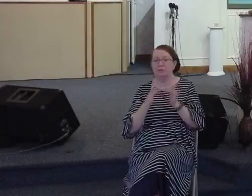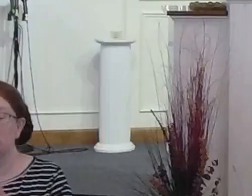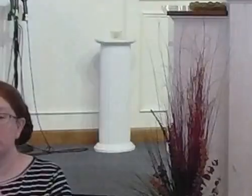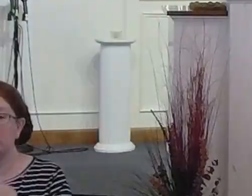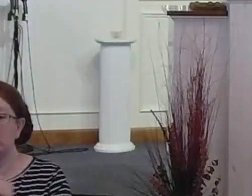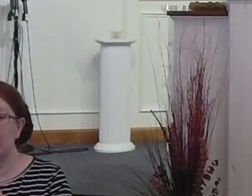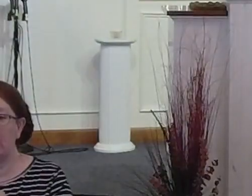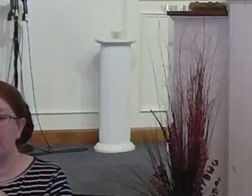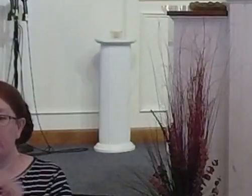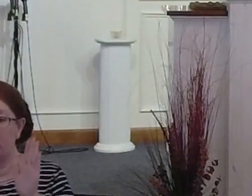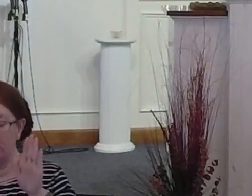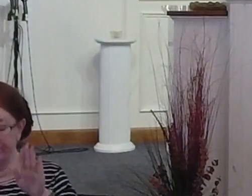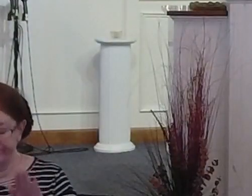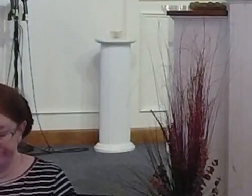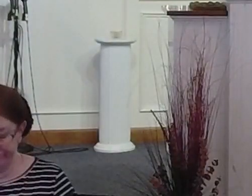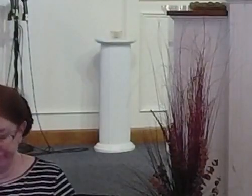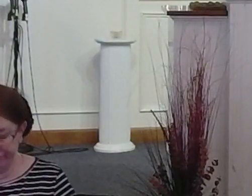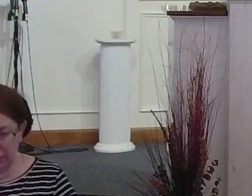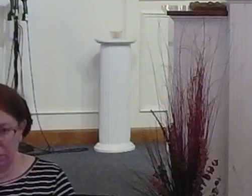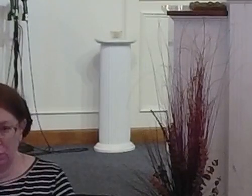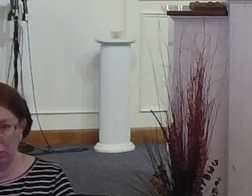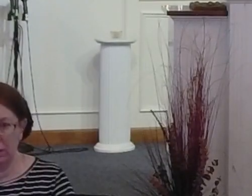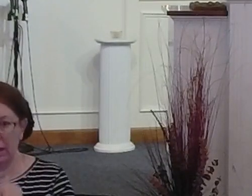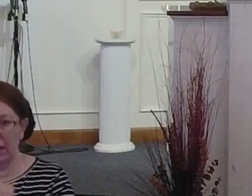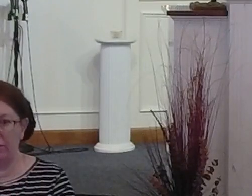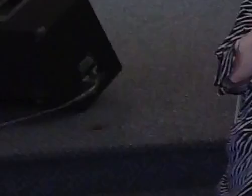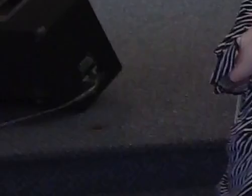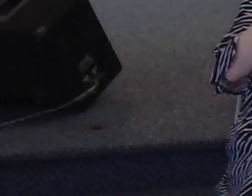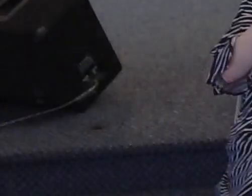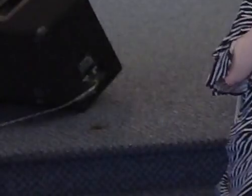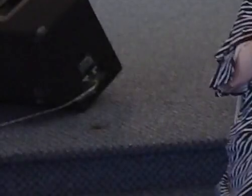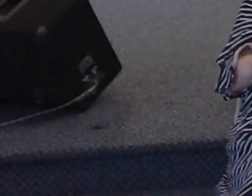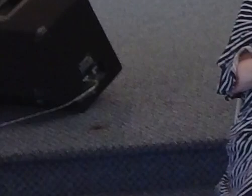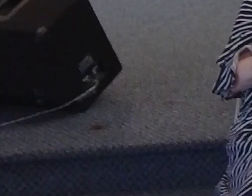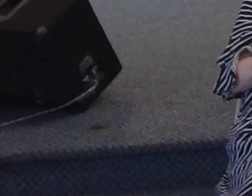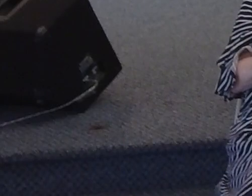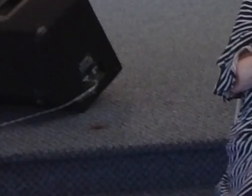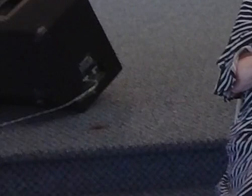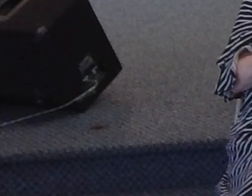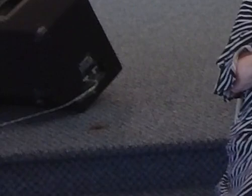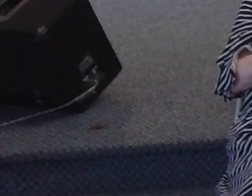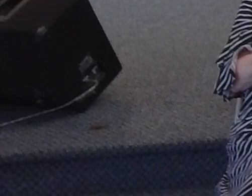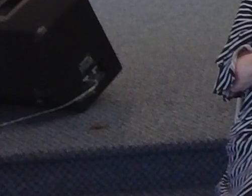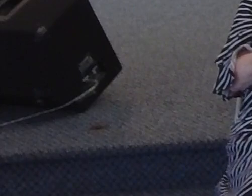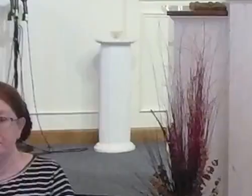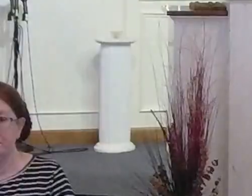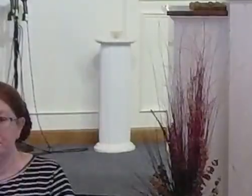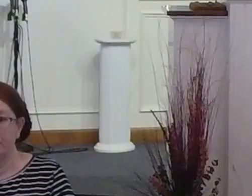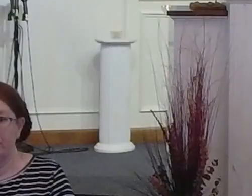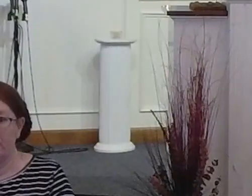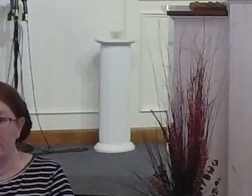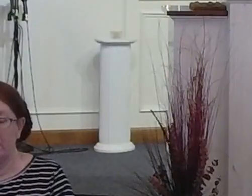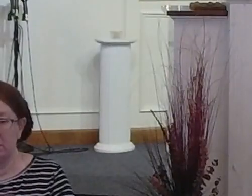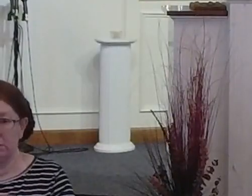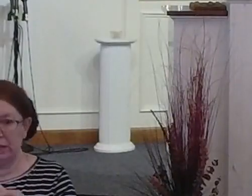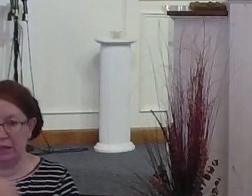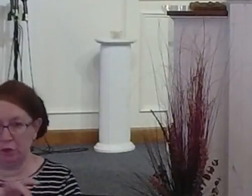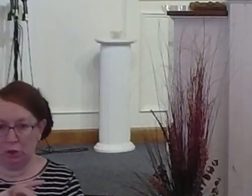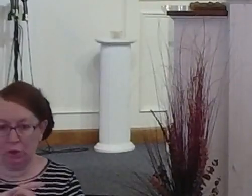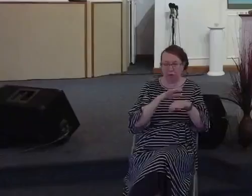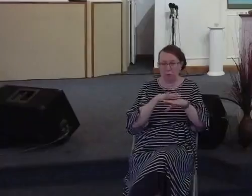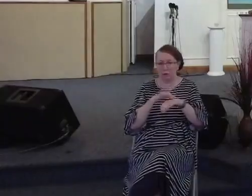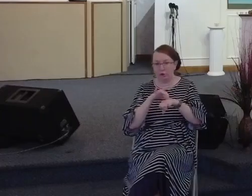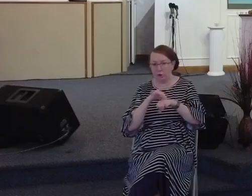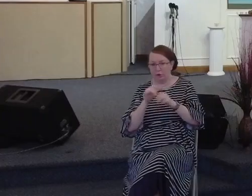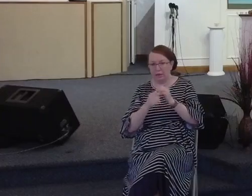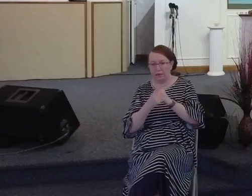exaltó hasta lo sumo, y le dio un nombre que es sobre todo nombre, para que en el nombre de